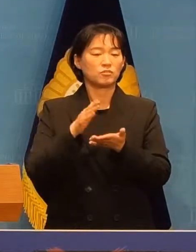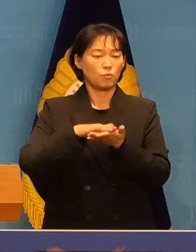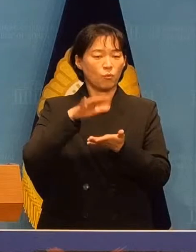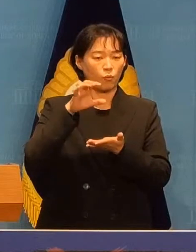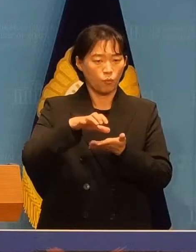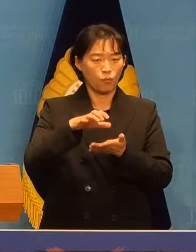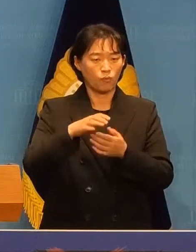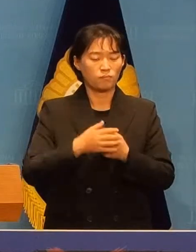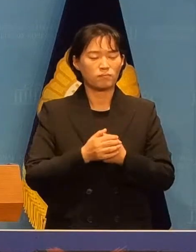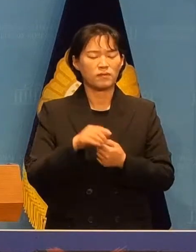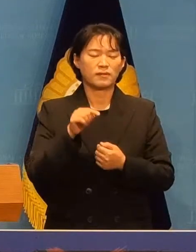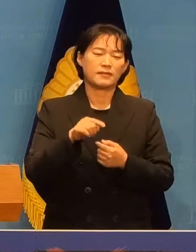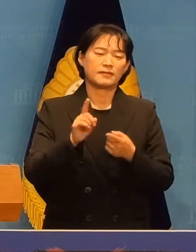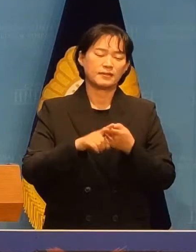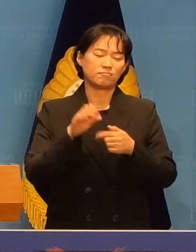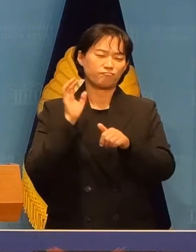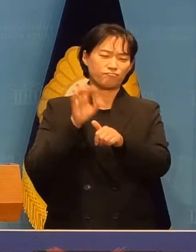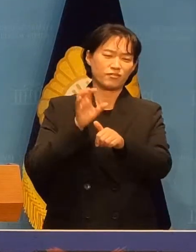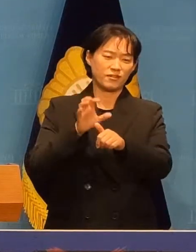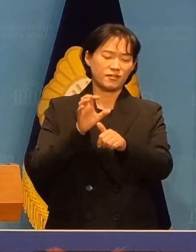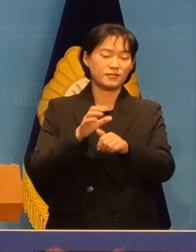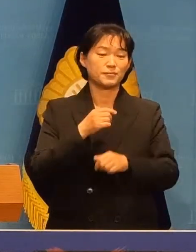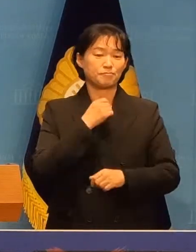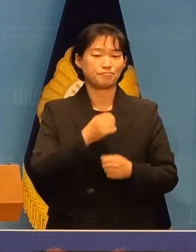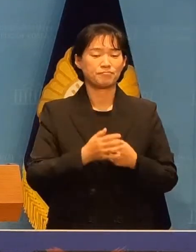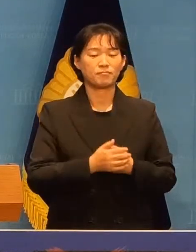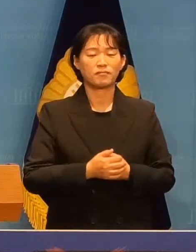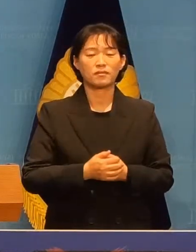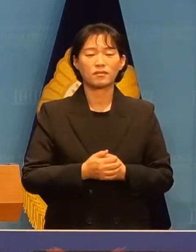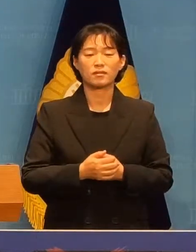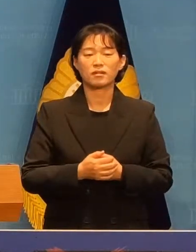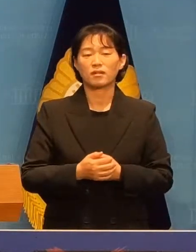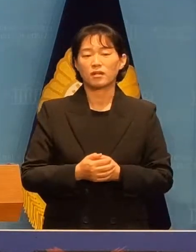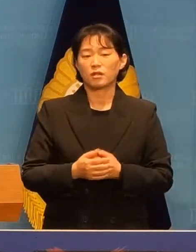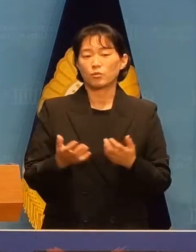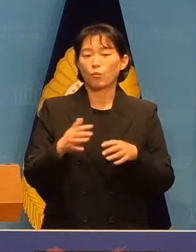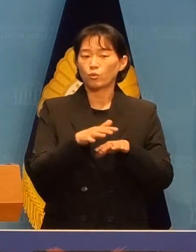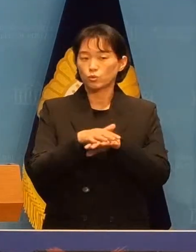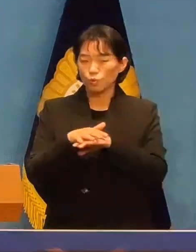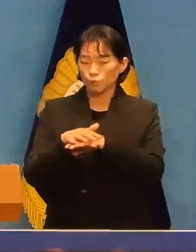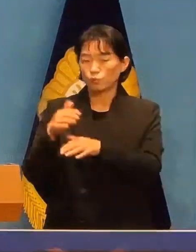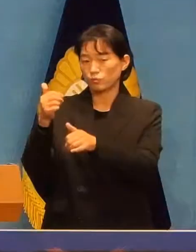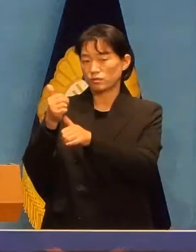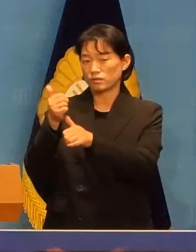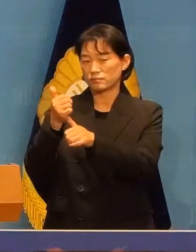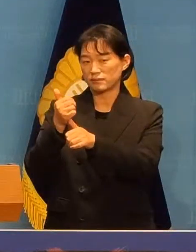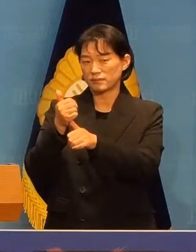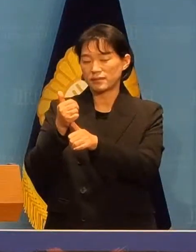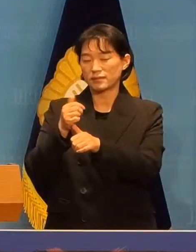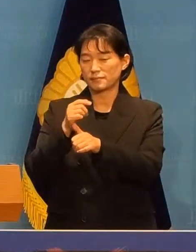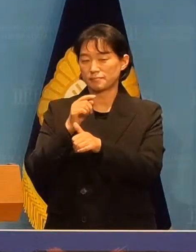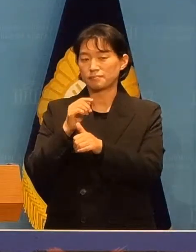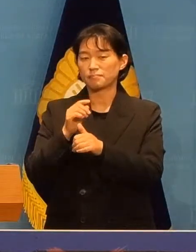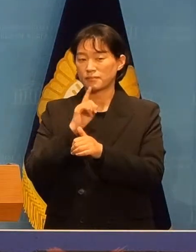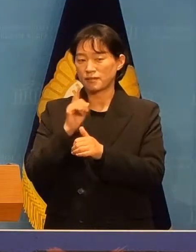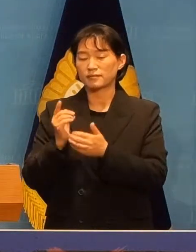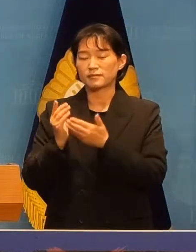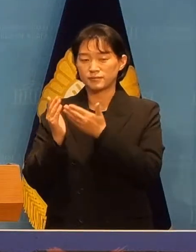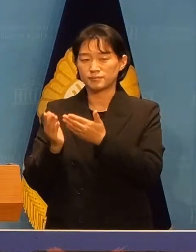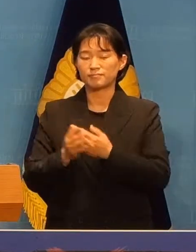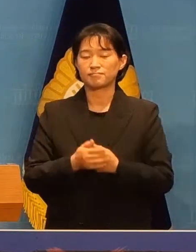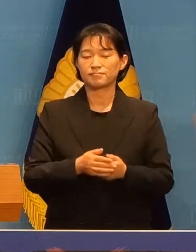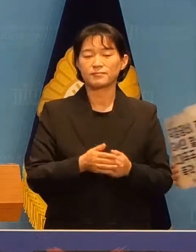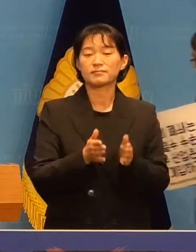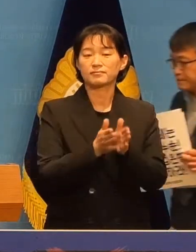유관단체 공동기자회견을 갖고자 합니다. 금속노조 이상섭 수석 부위원장님께 마이크를 넘겨서 기자회견을 진행하도록